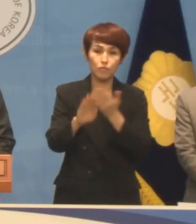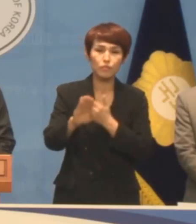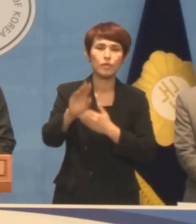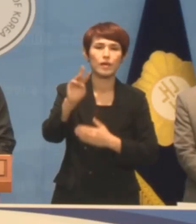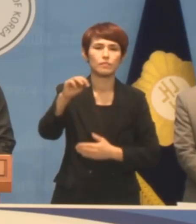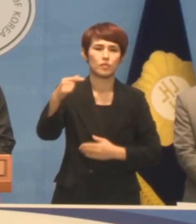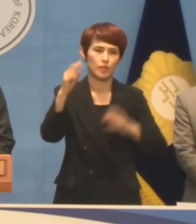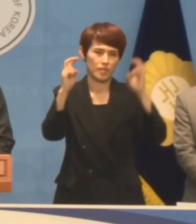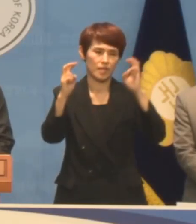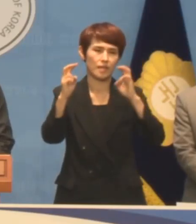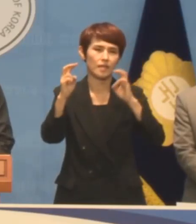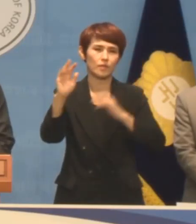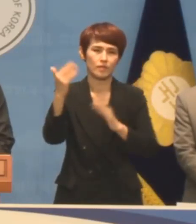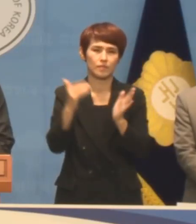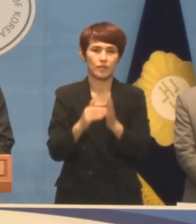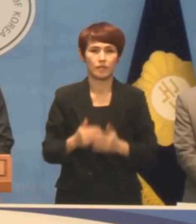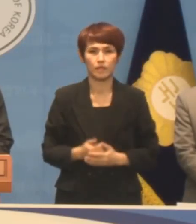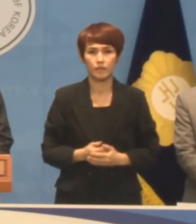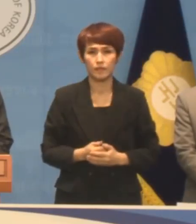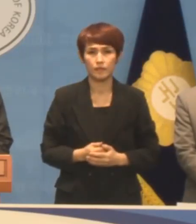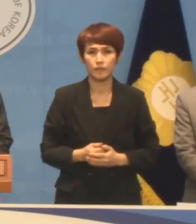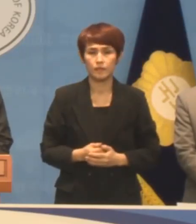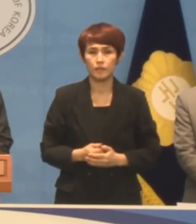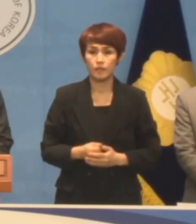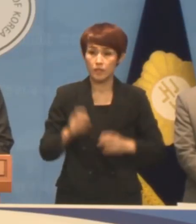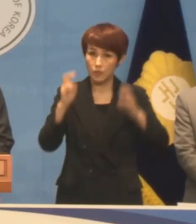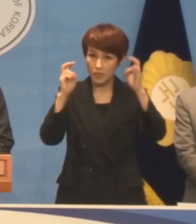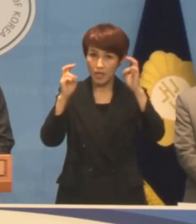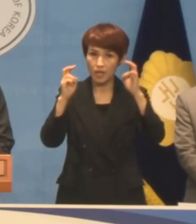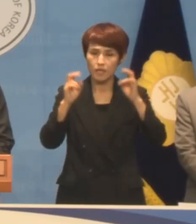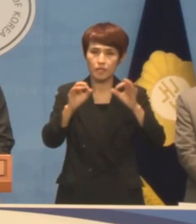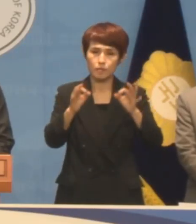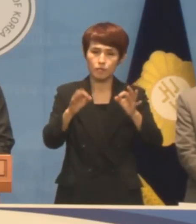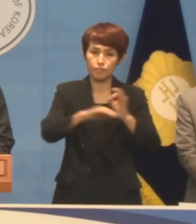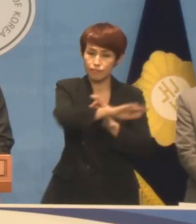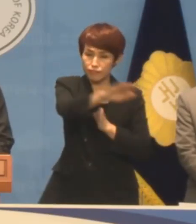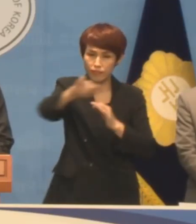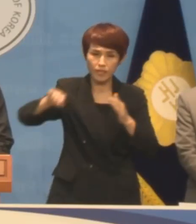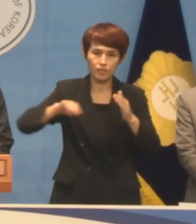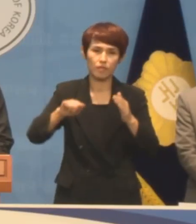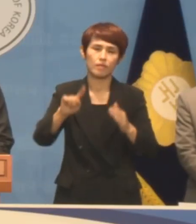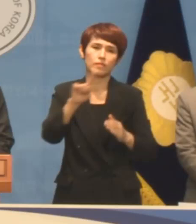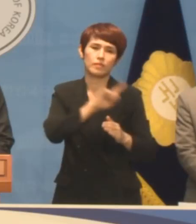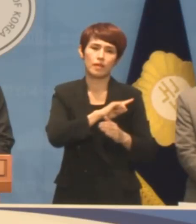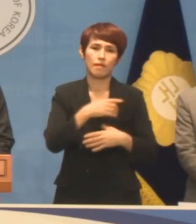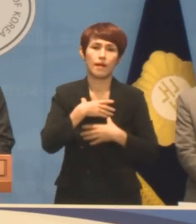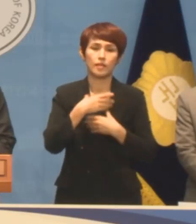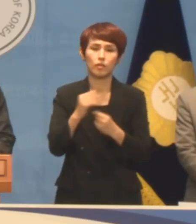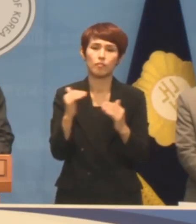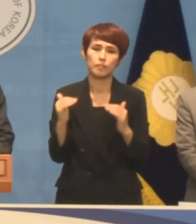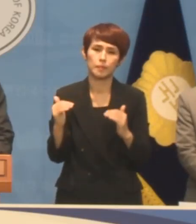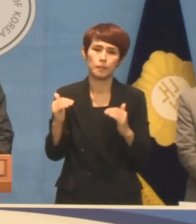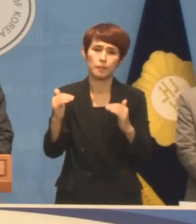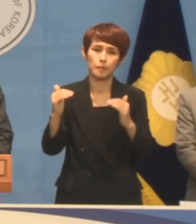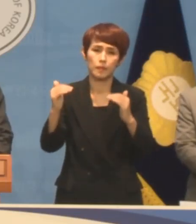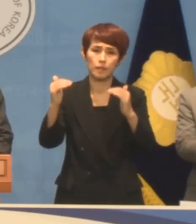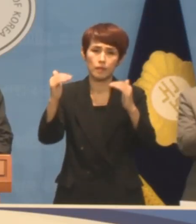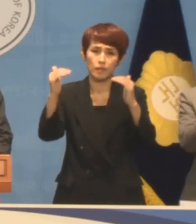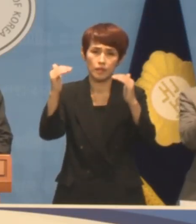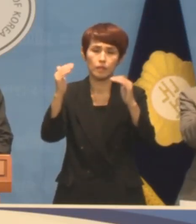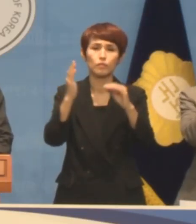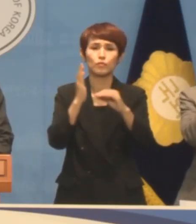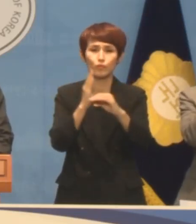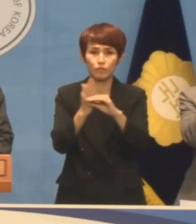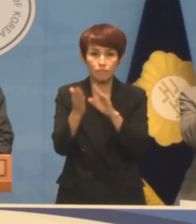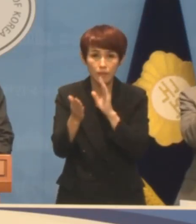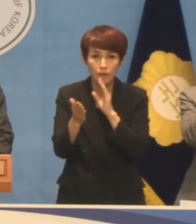그 뒤로 손해보험업계는 현재까지도 전체 금융업권 중 가장 안정적인 성장세를 유지하고